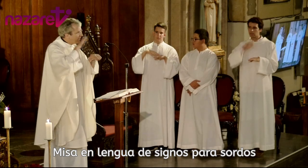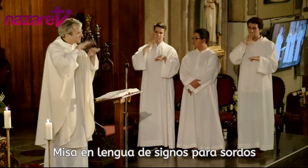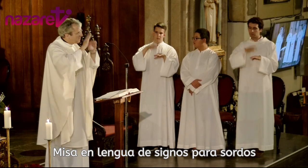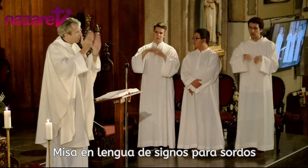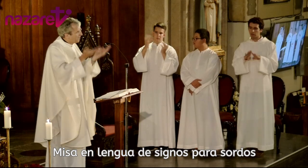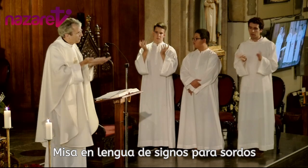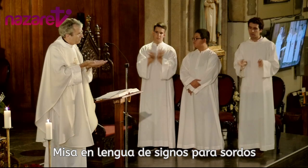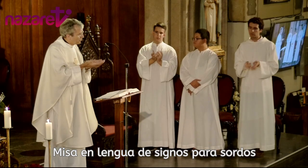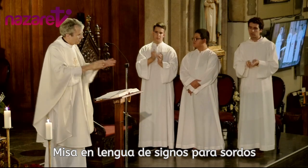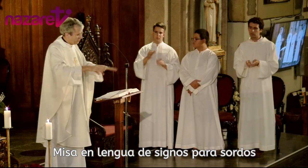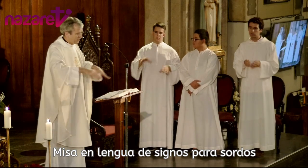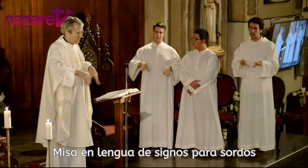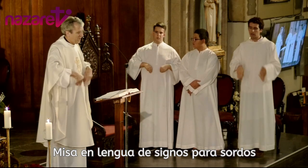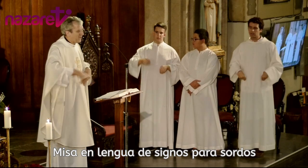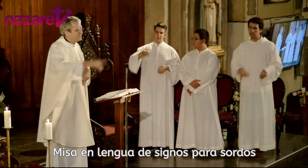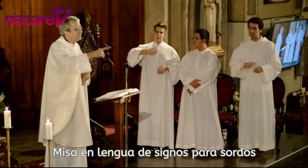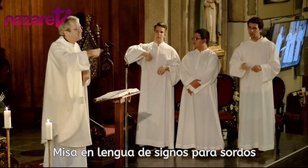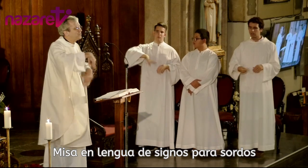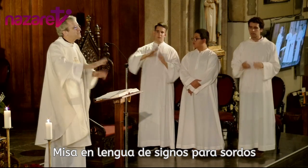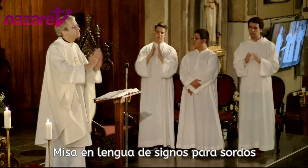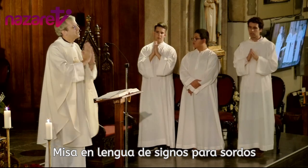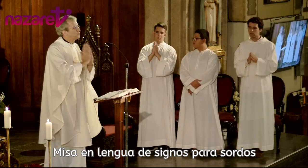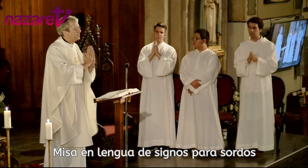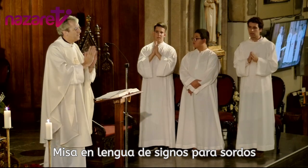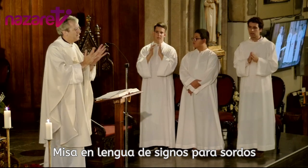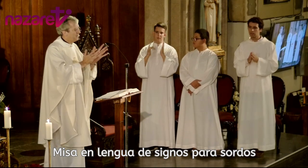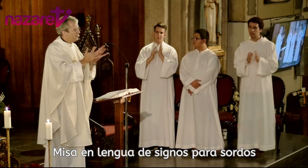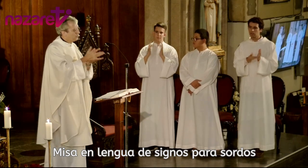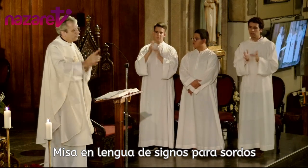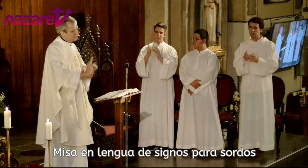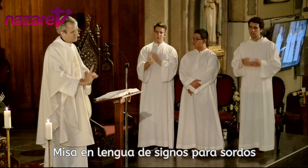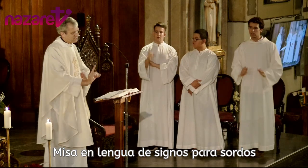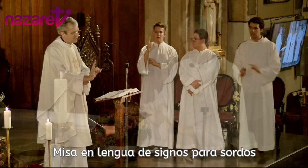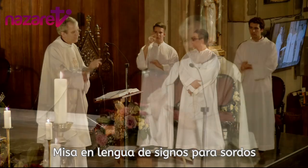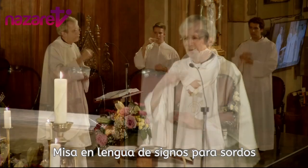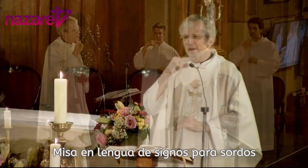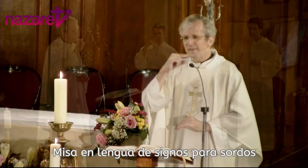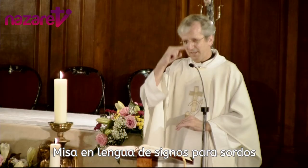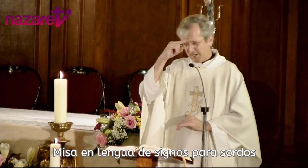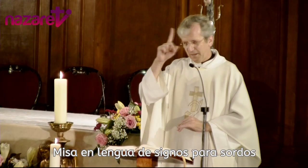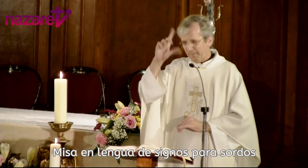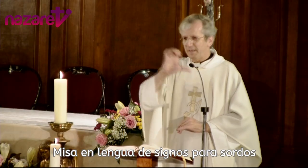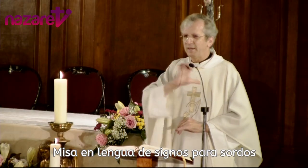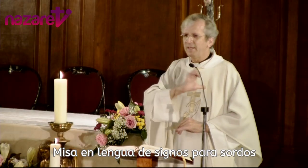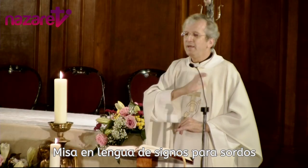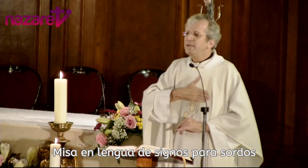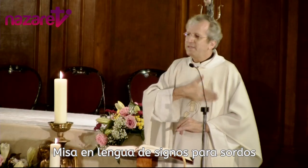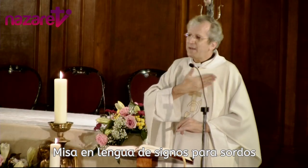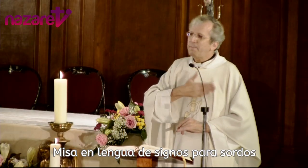el pecado del mundo, atiende nuestra súplica. Tú que estás sentado a la derecha del Padre, ten